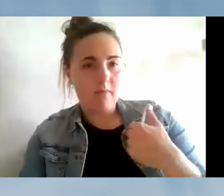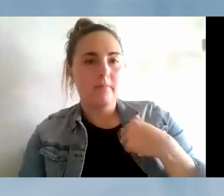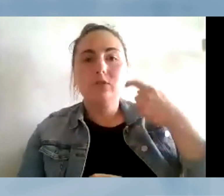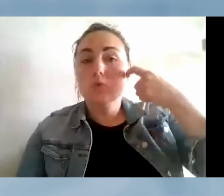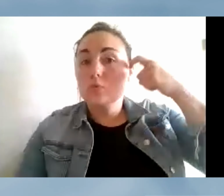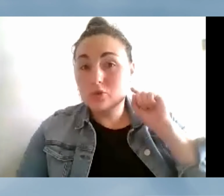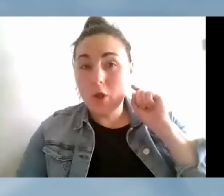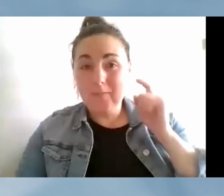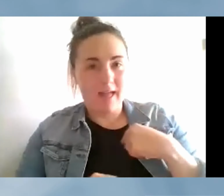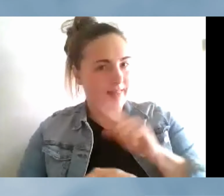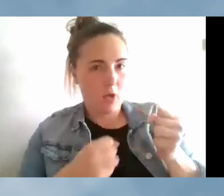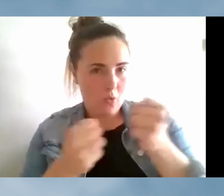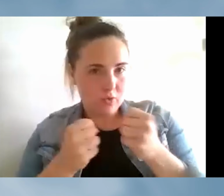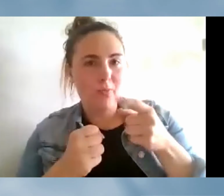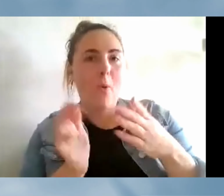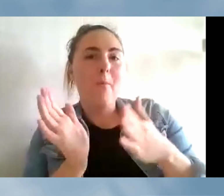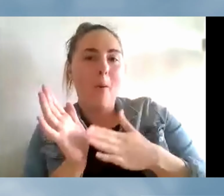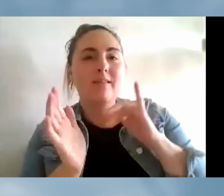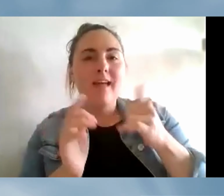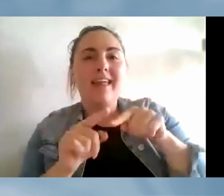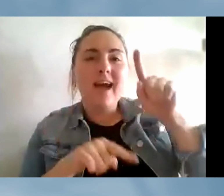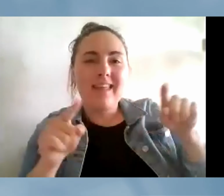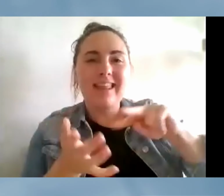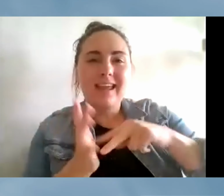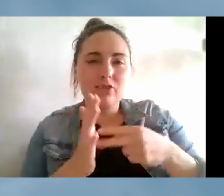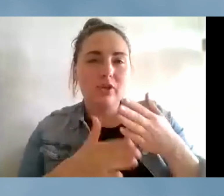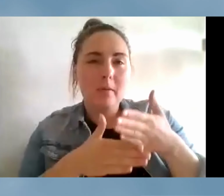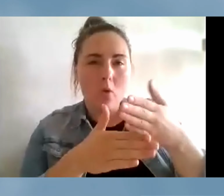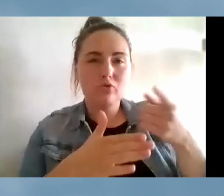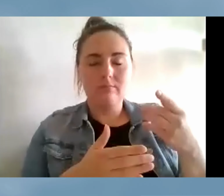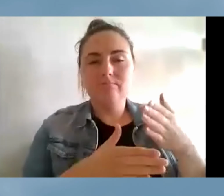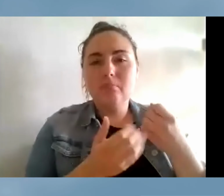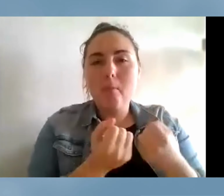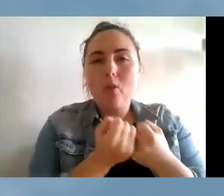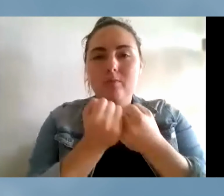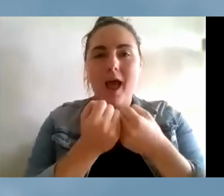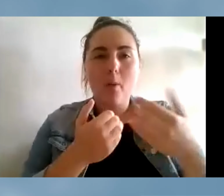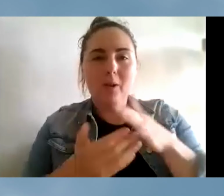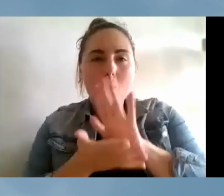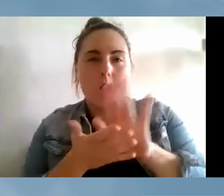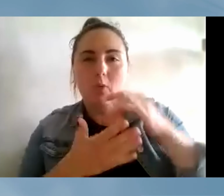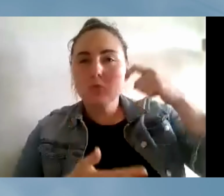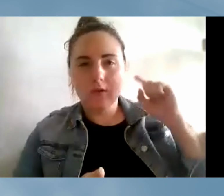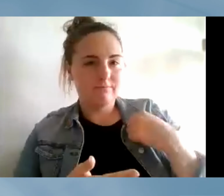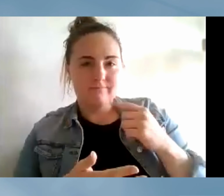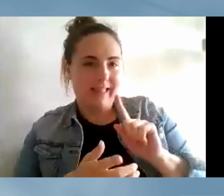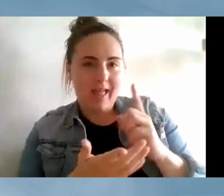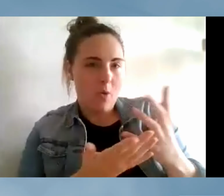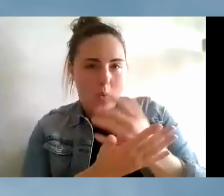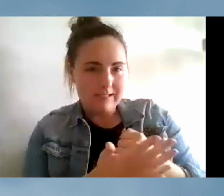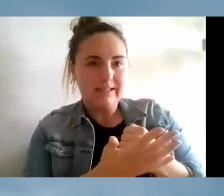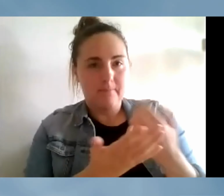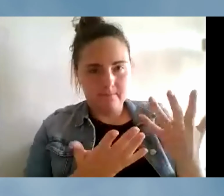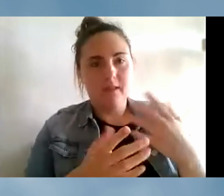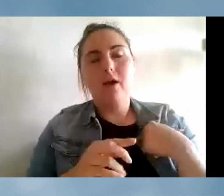Torej, kot popolna gluha oseba, slušnega aparata ne nosim. To pomeni, da nekateri tehnični